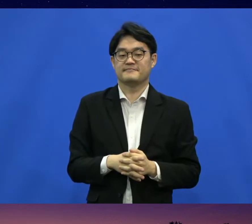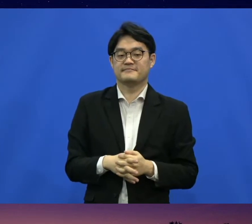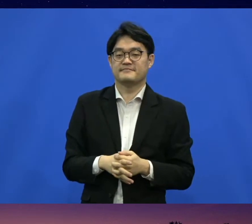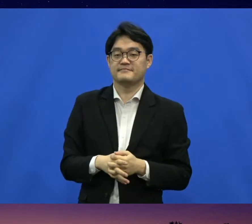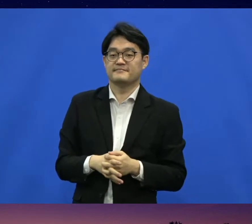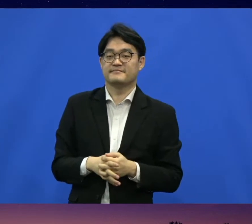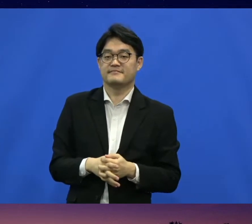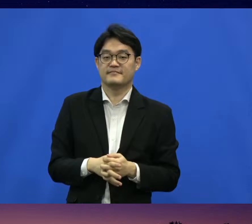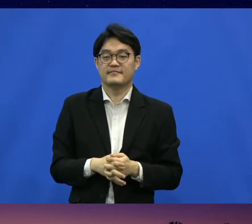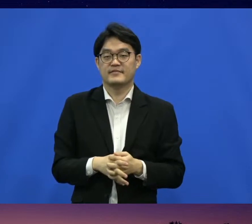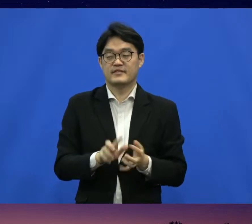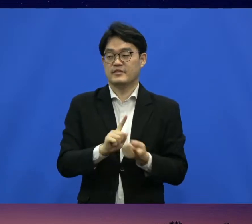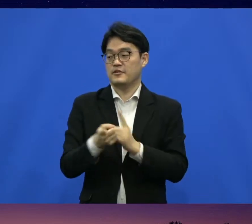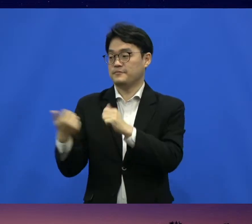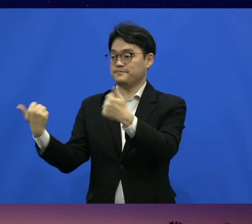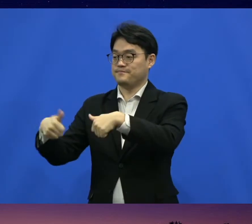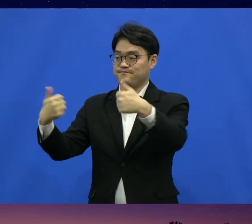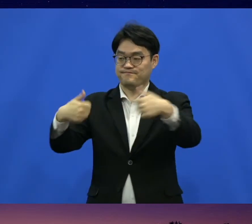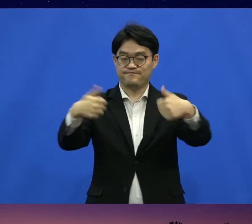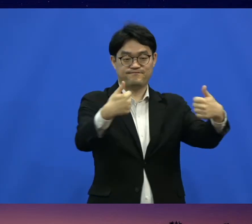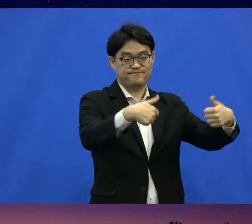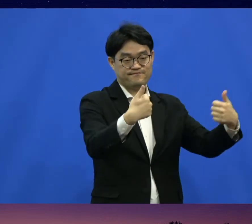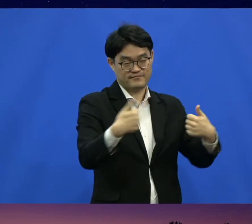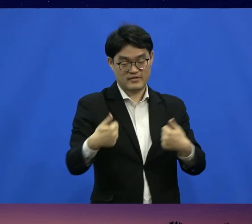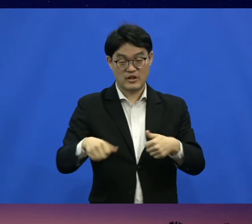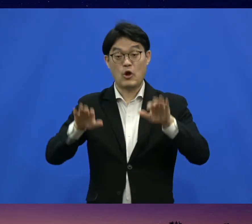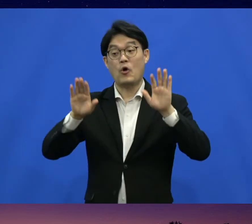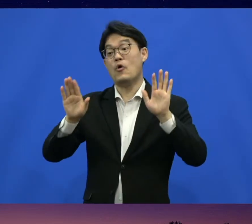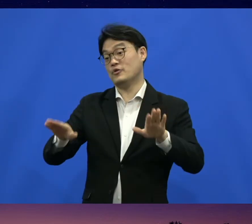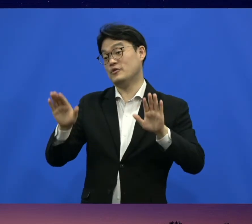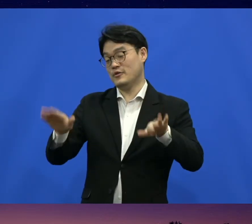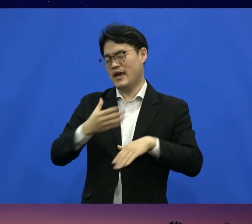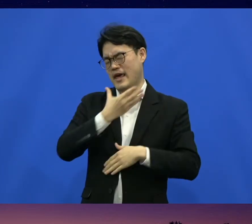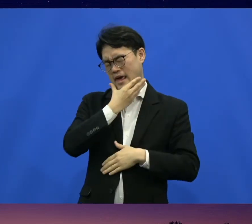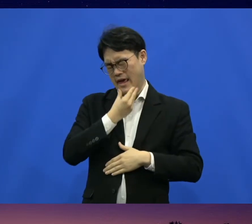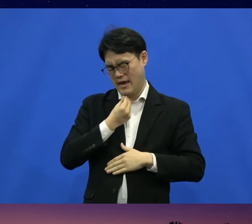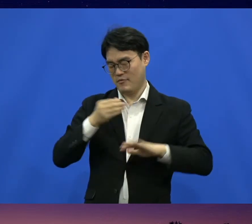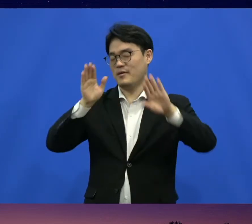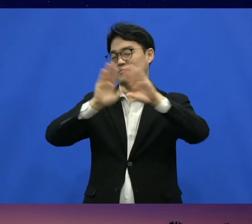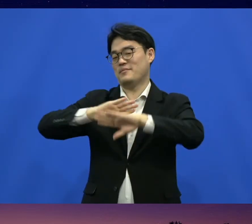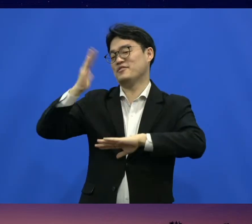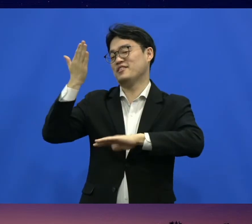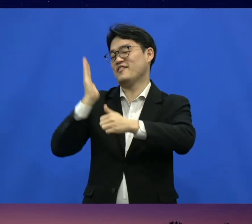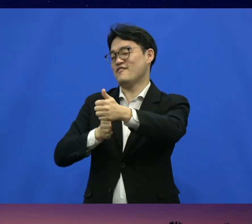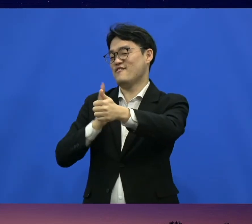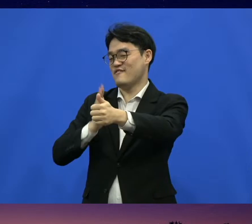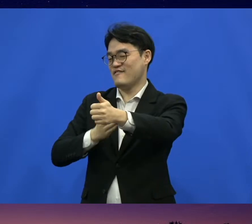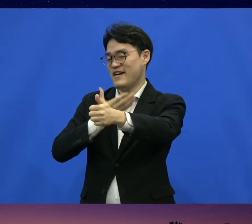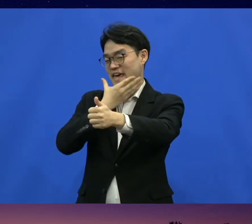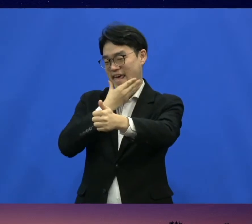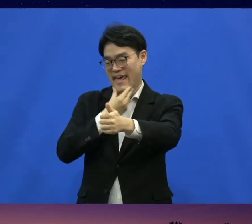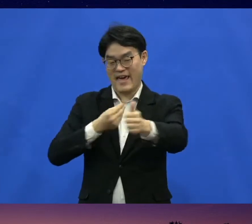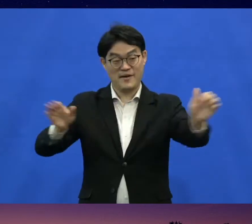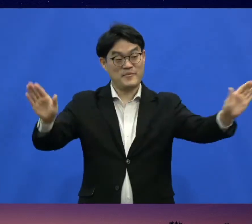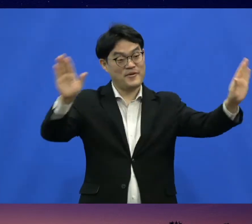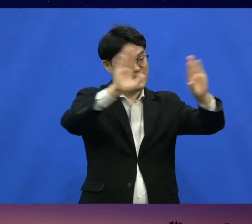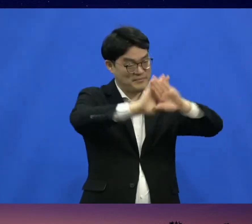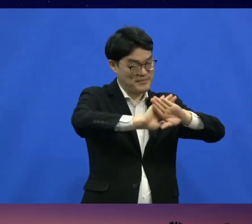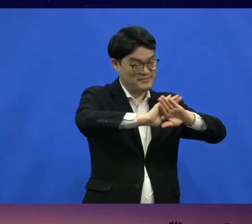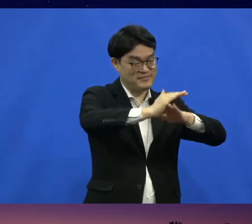자, 앞뒤자 우리 인사 나누겠습니다. 오늘 또 행복한 밤 되시기 바랍니다.